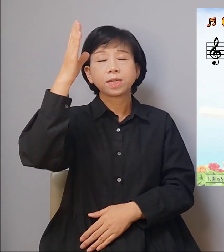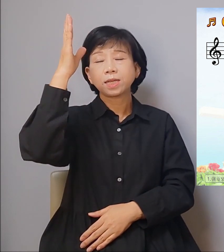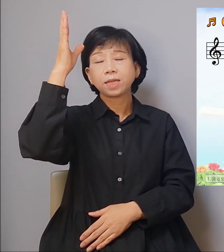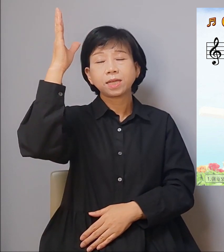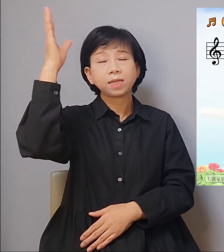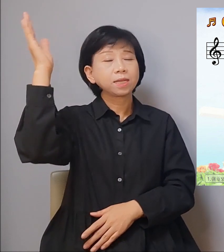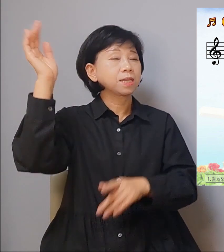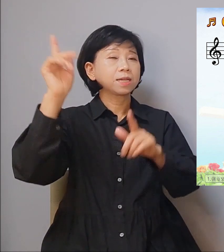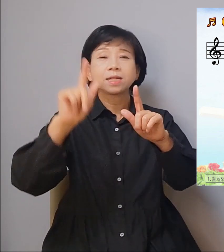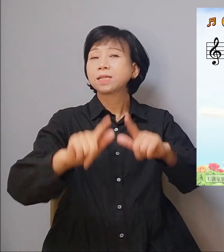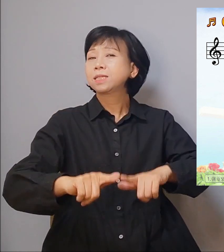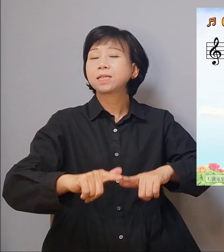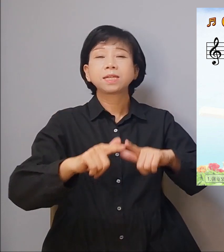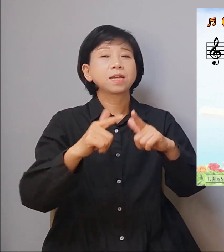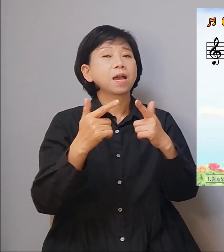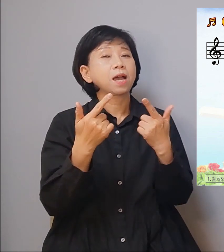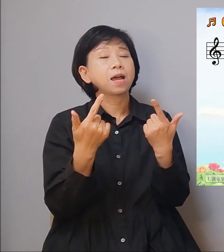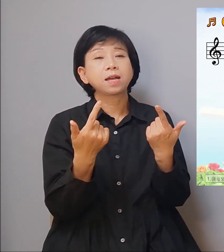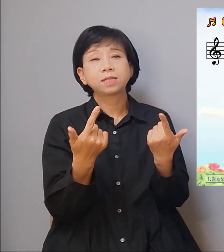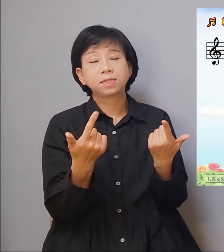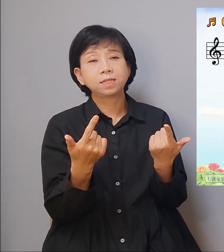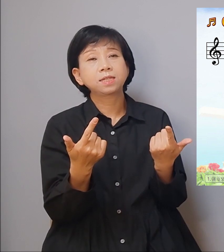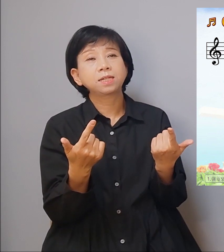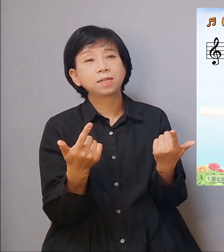결코 잊지